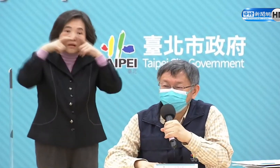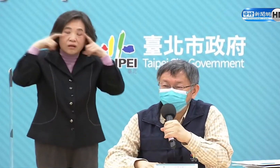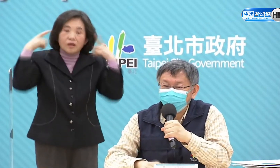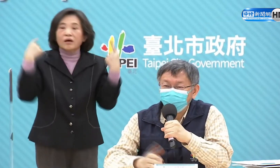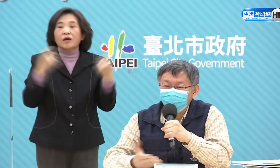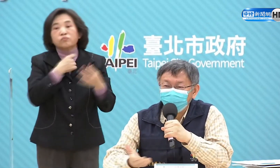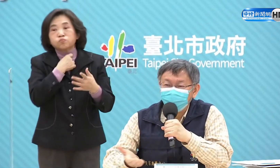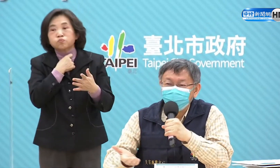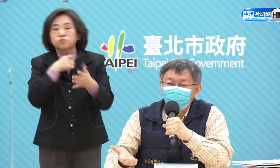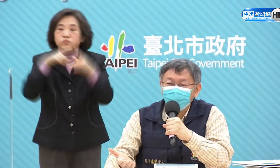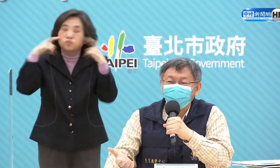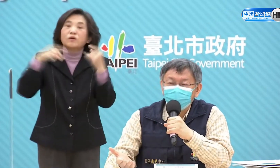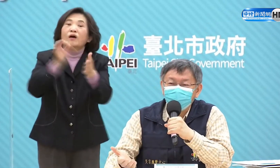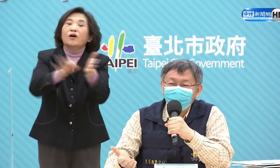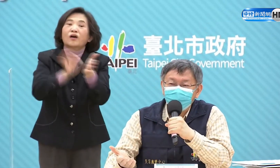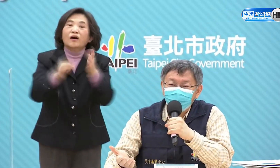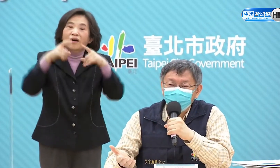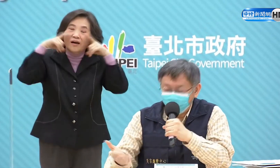办？